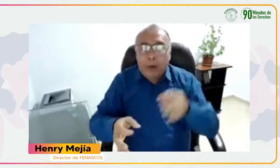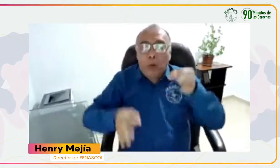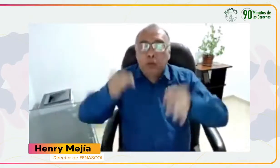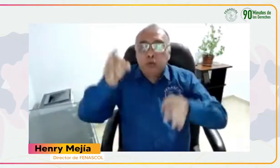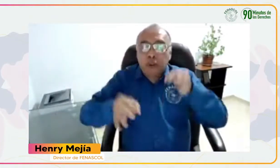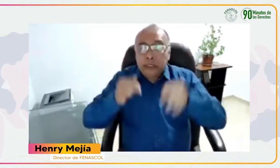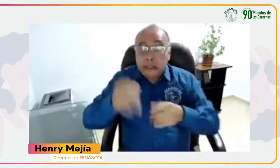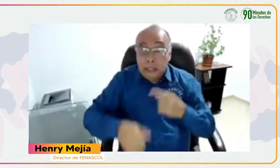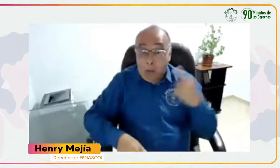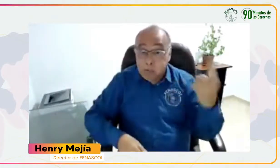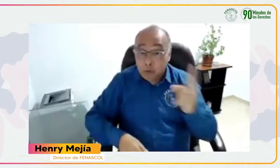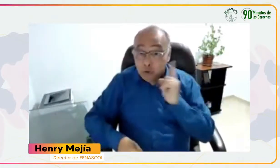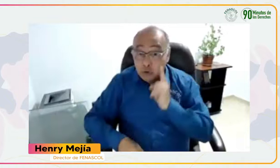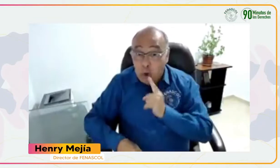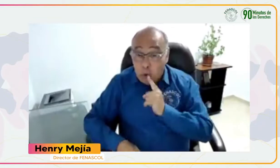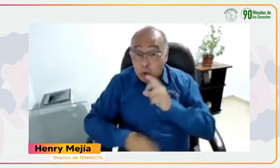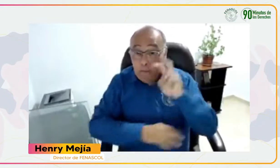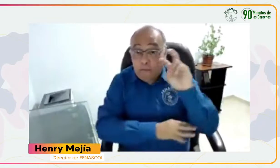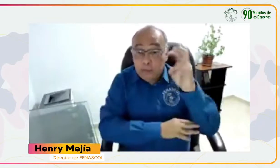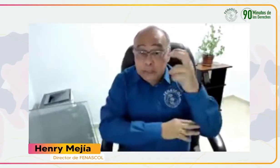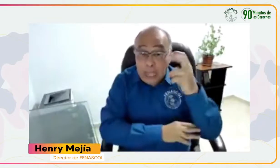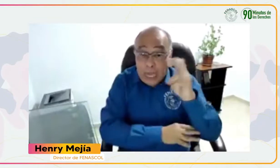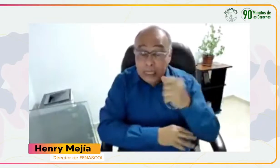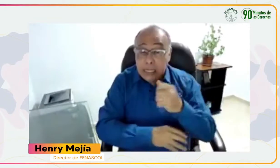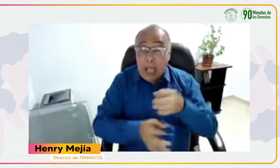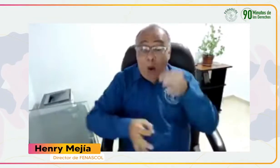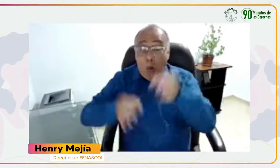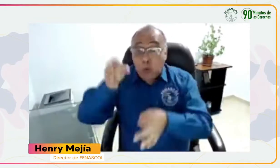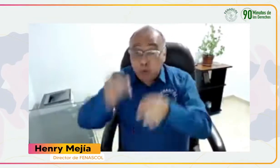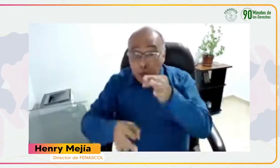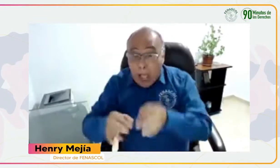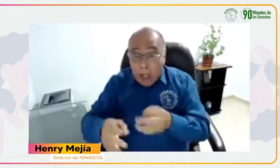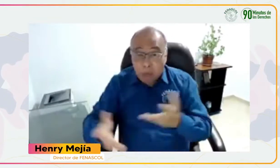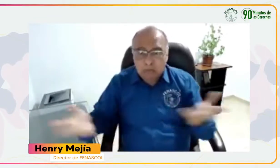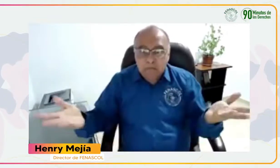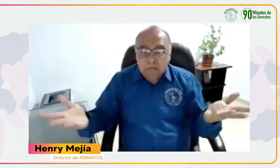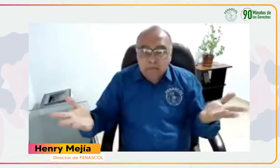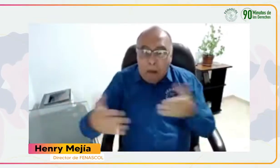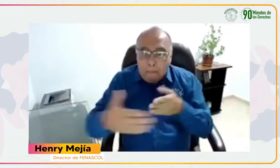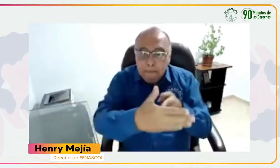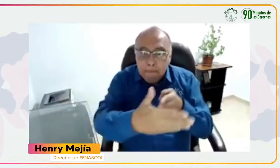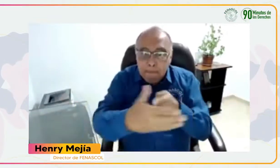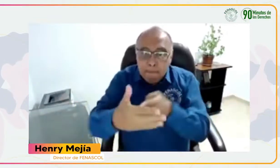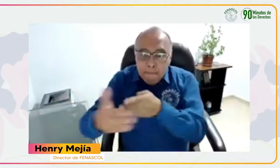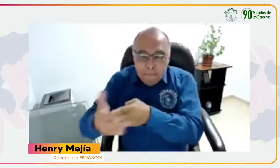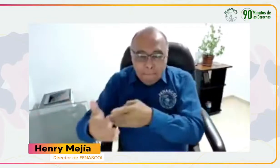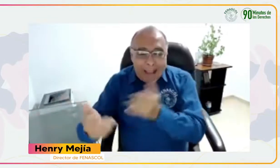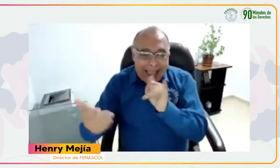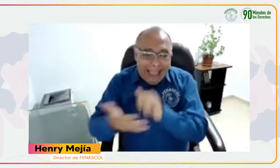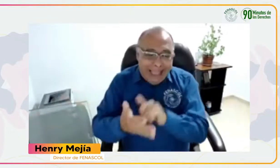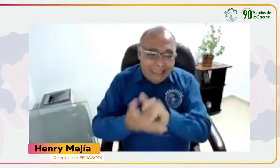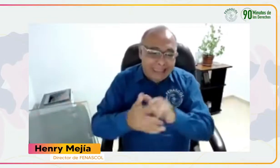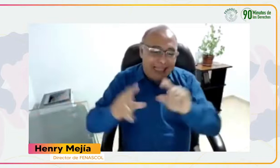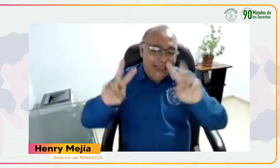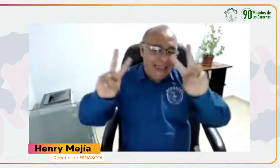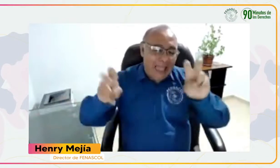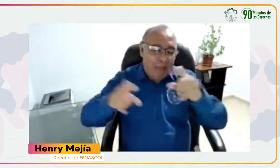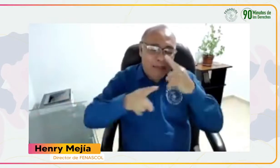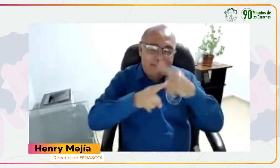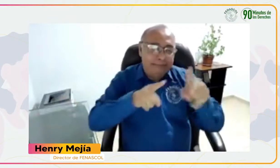este certificado de discapacidad. Ahora bien, el acceso a la justicia. ¿Cuáles son esos procesos que hay frente a la fiscalía, frente a los juzgados y